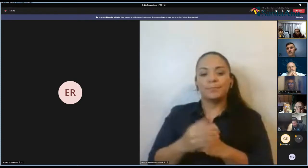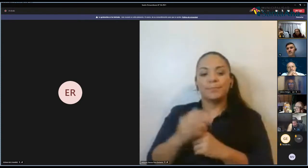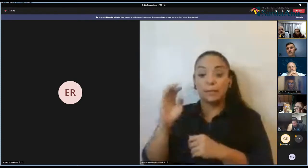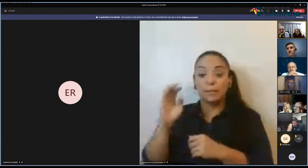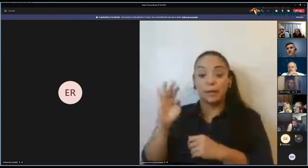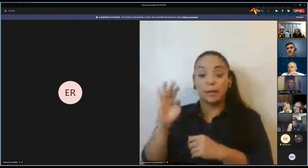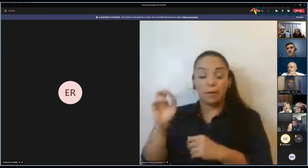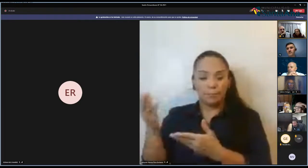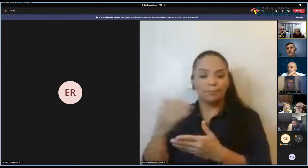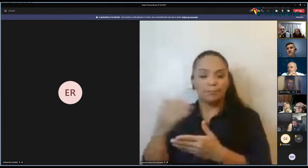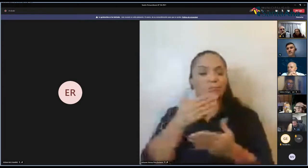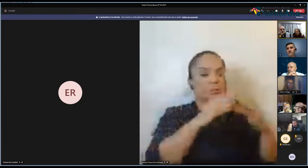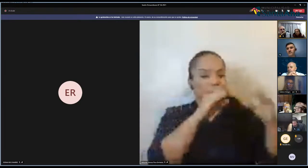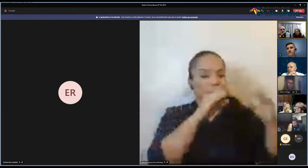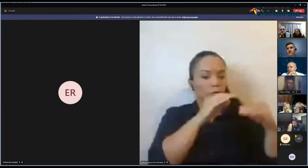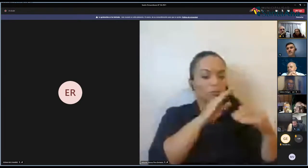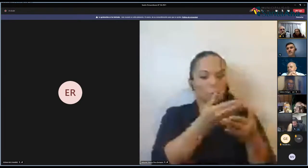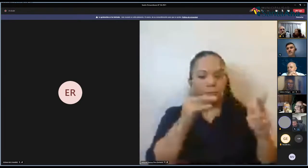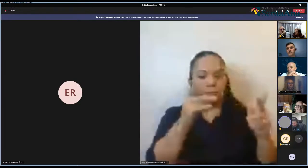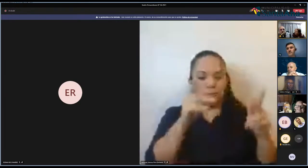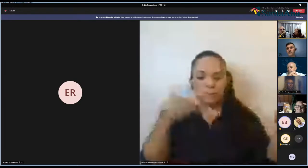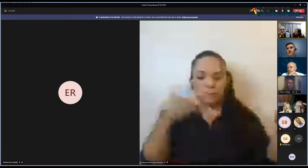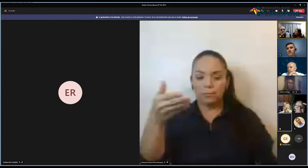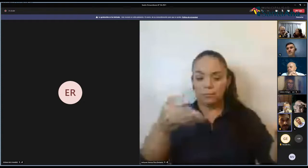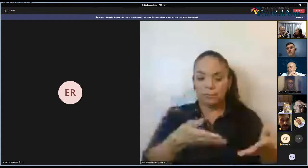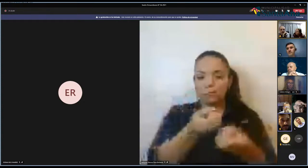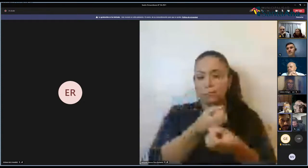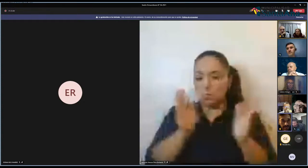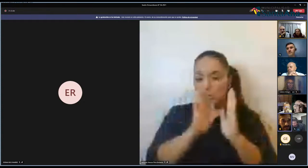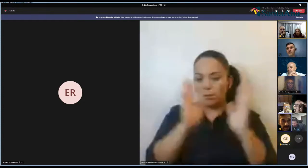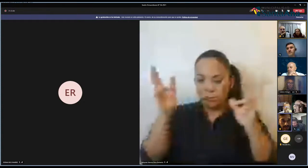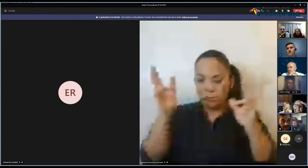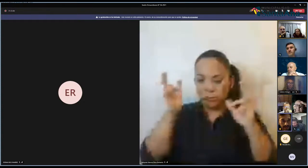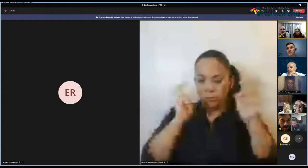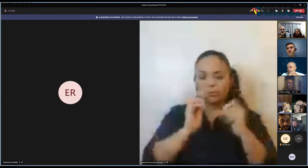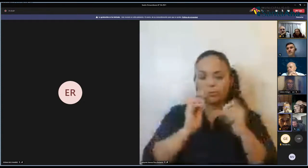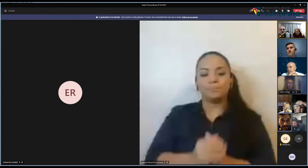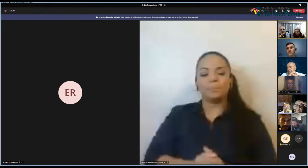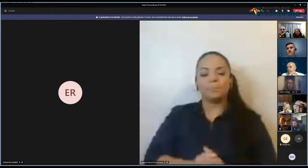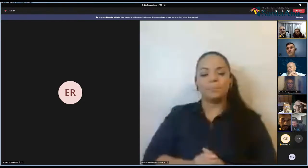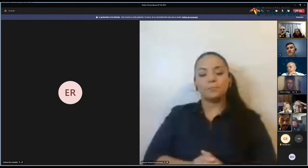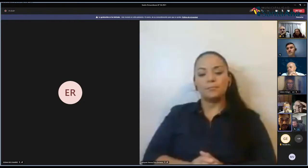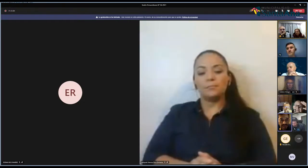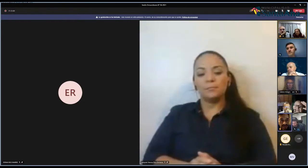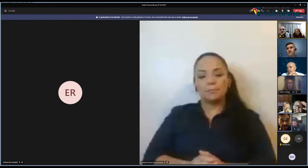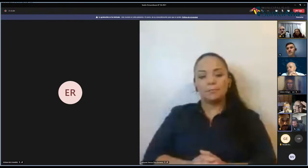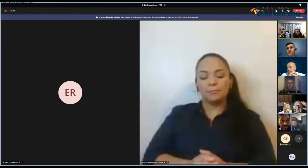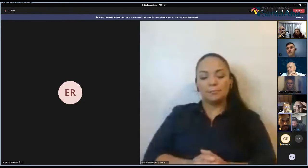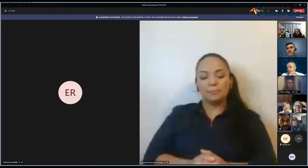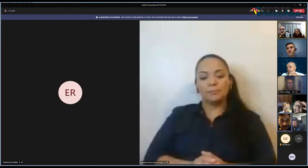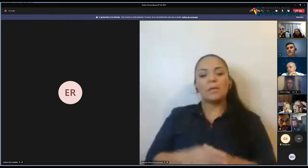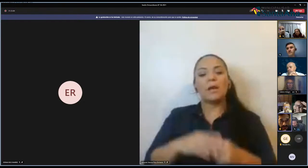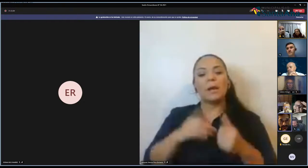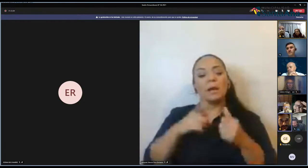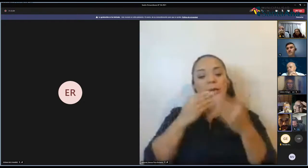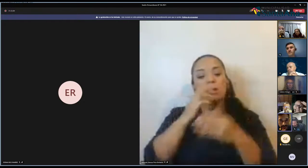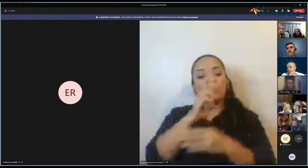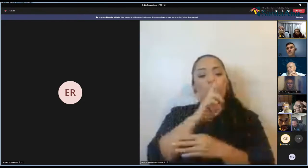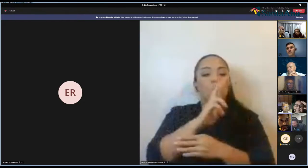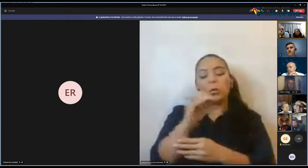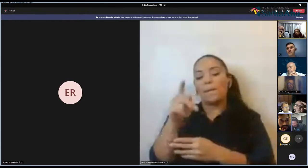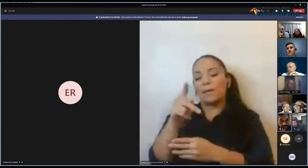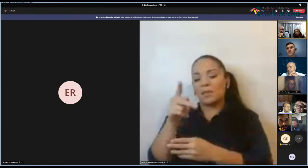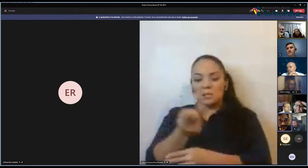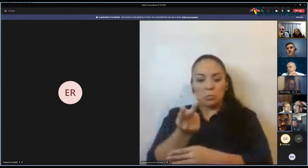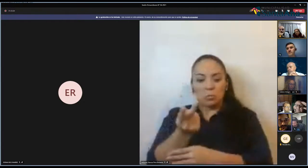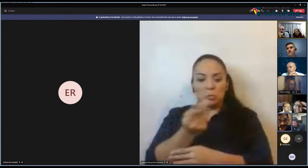buenas noches a todos los presentes y público general que nos escucha primero agradecer a don roberto y patricia por el tiempo que